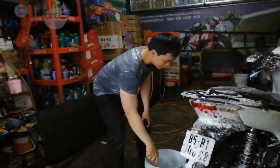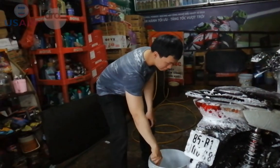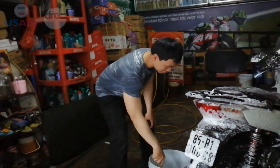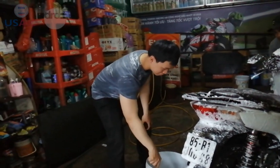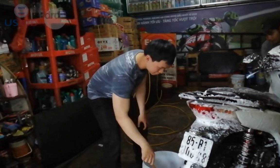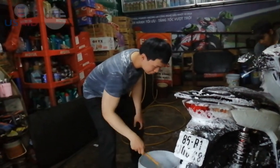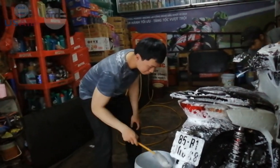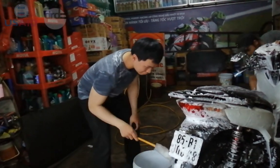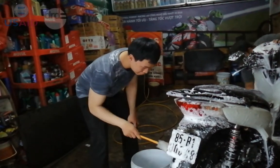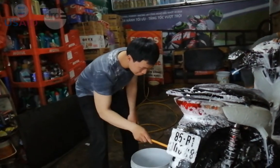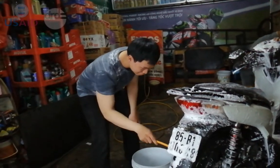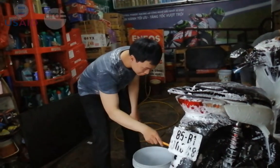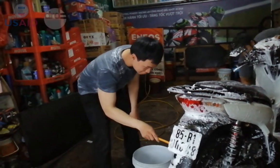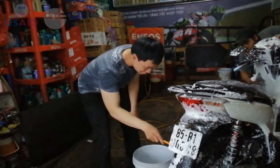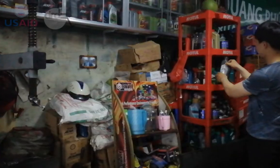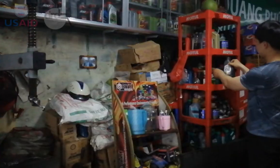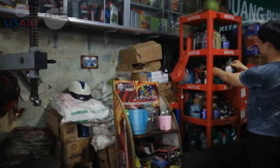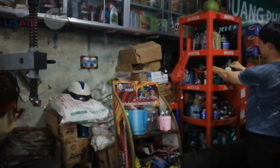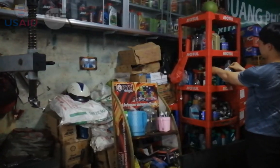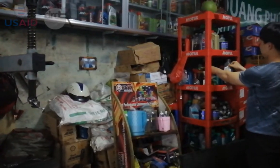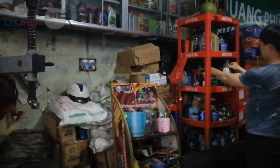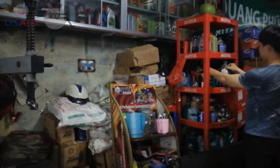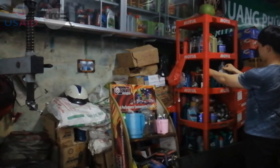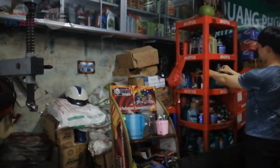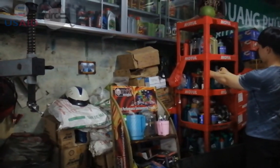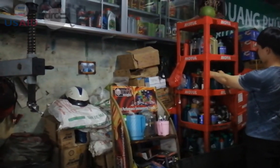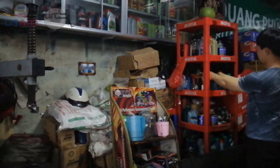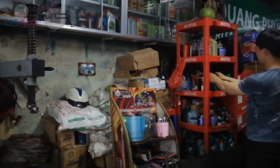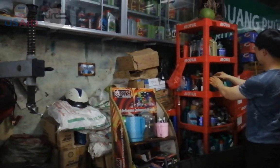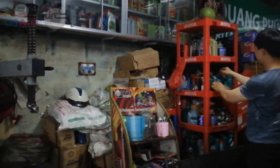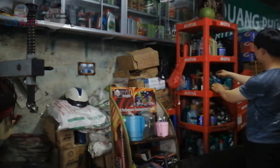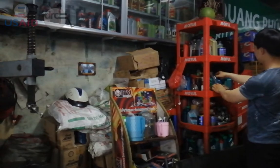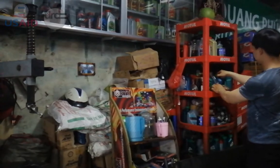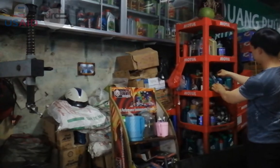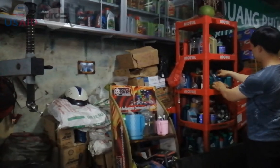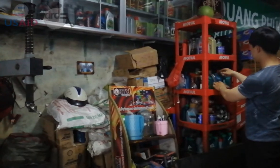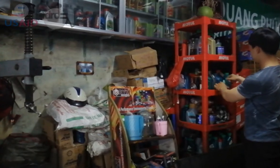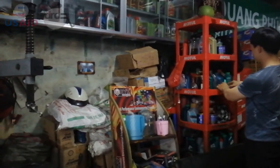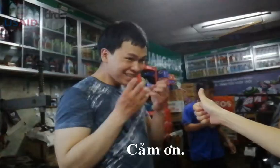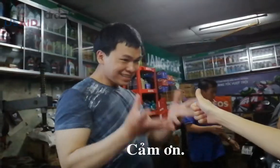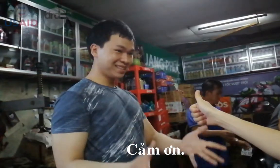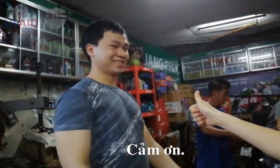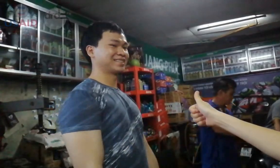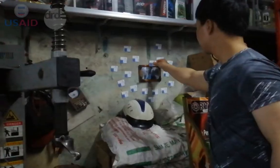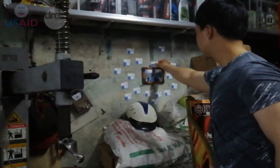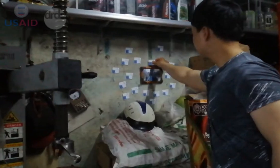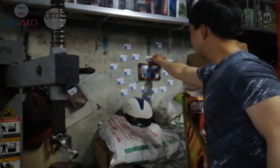phải đón một ngày mới nỗi đau nhẹ nhàng xa. Nhắm